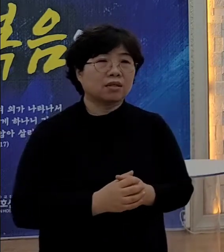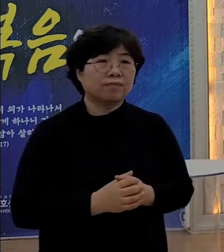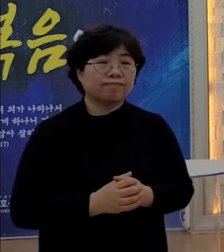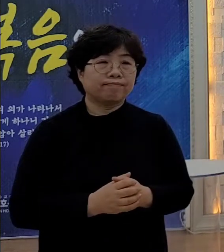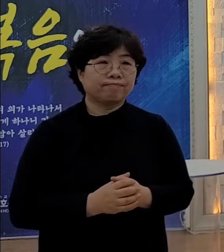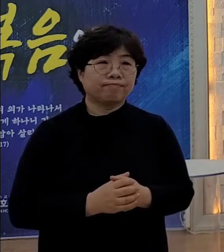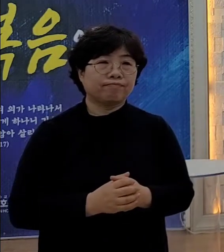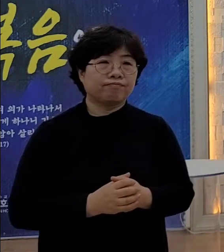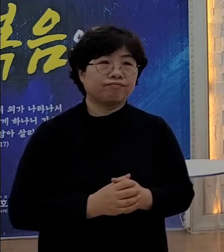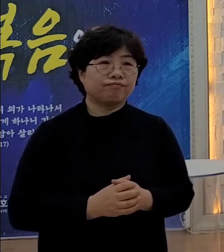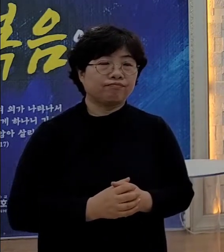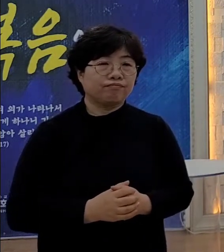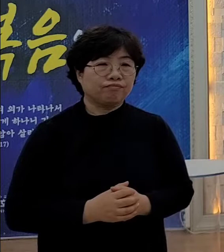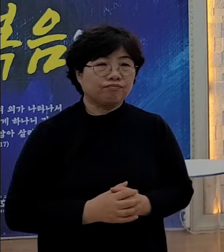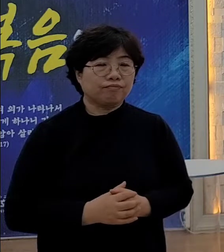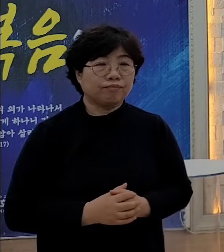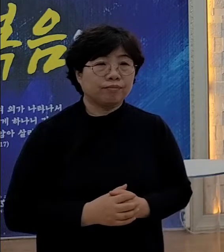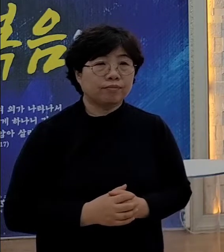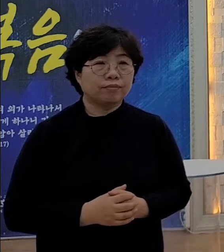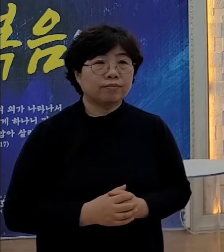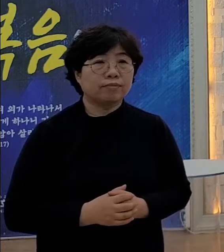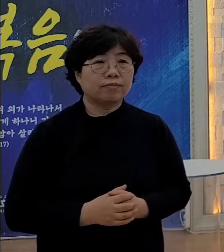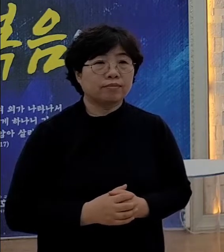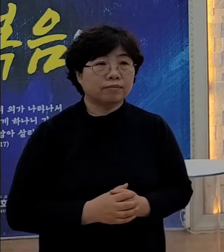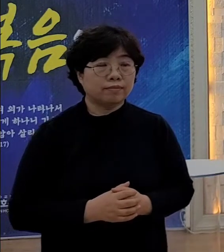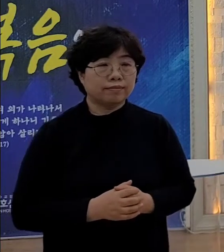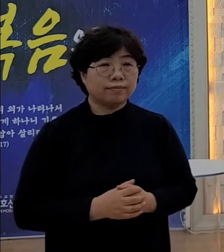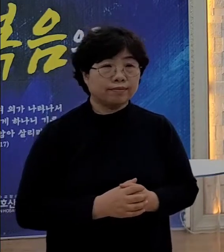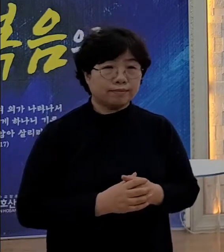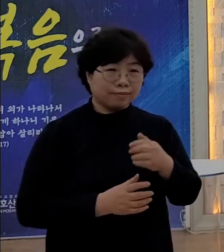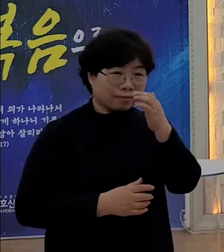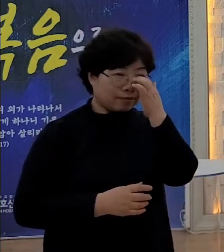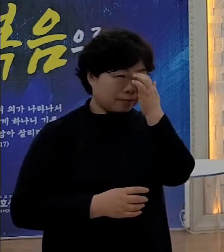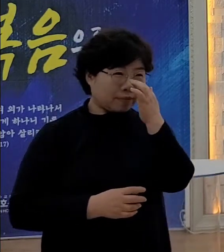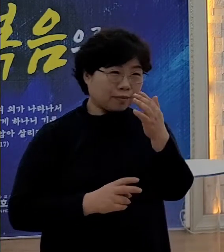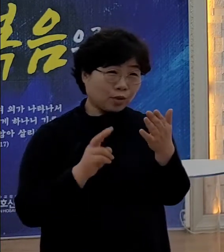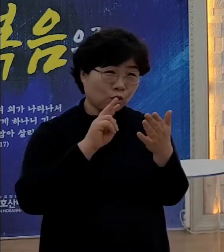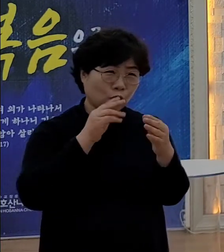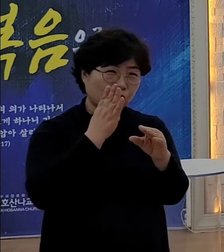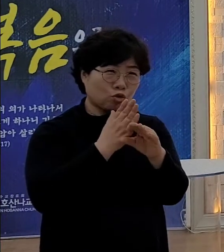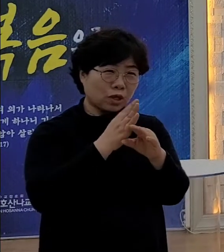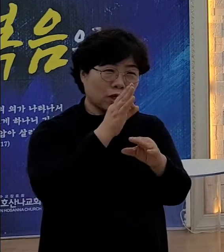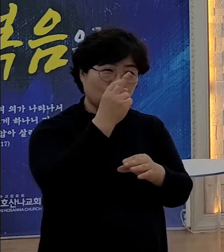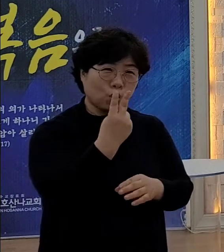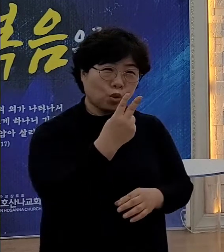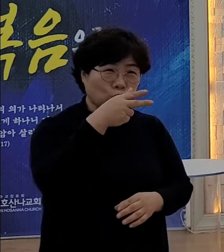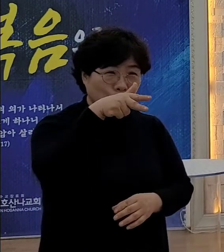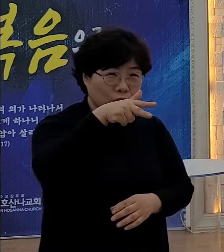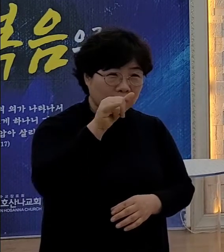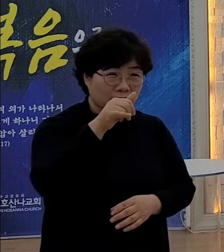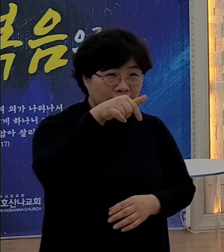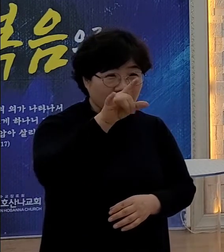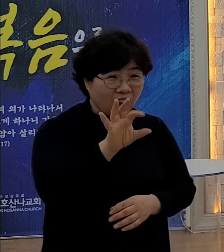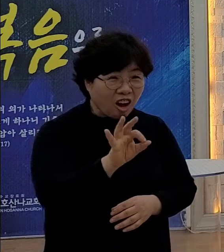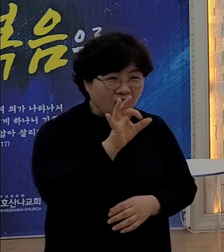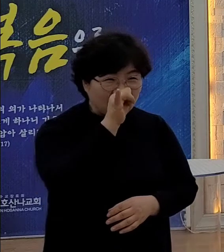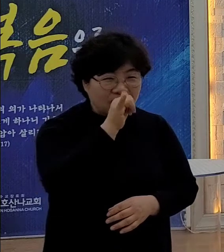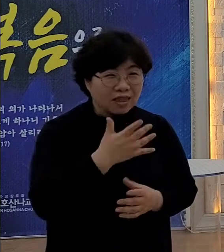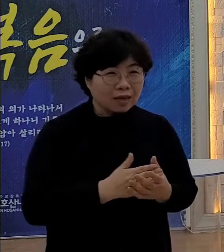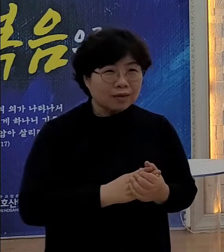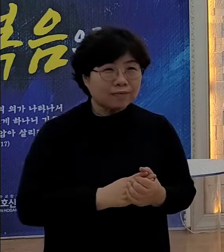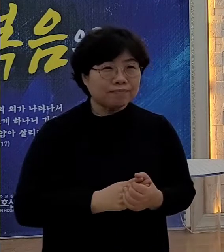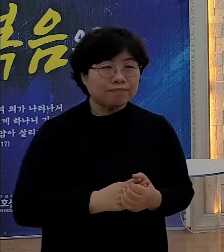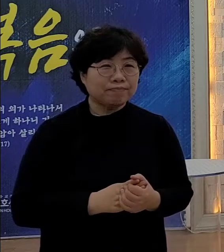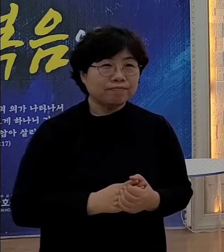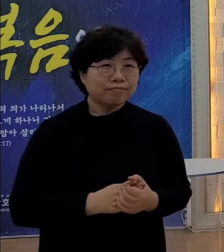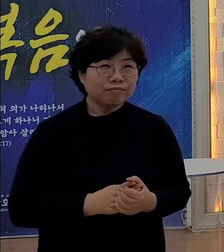말하고 있죠. 세상 가요에서도 세상은 요지경 그런 노래도 있잖아요. 세상 가요도 자기들이